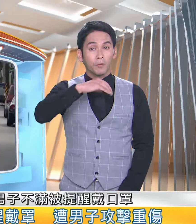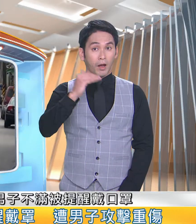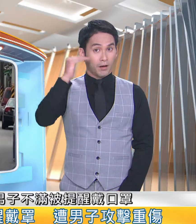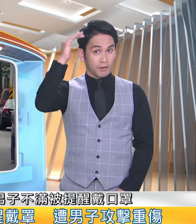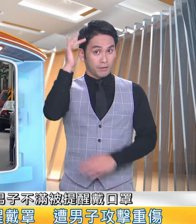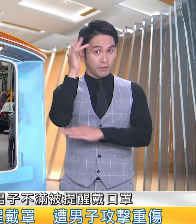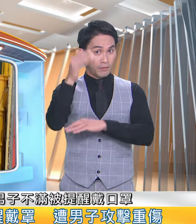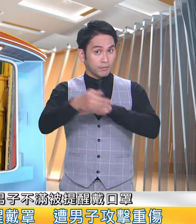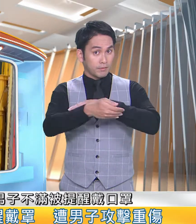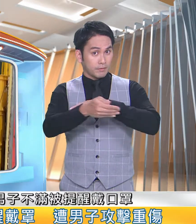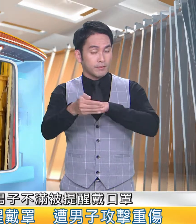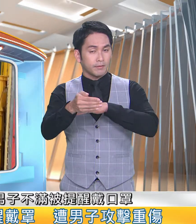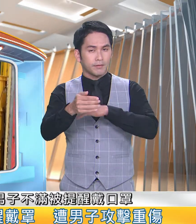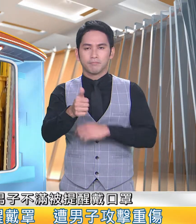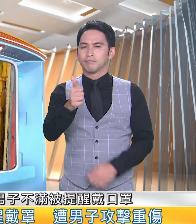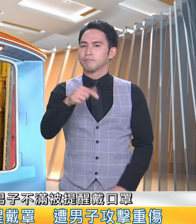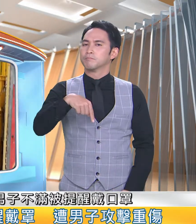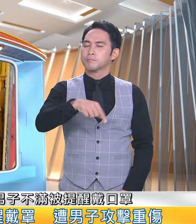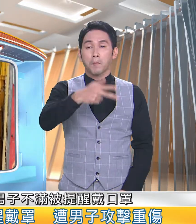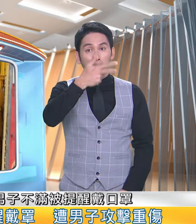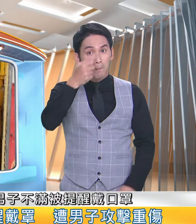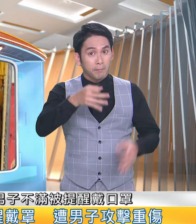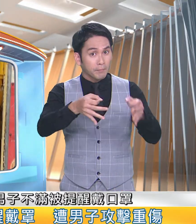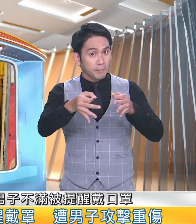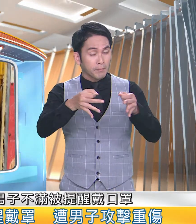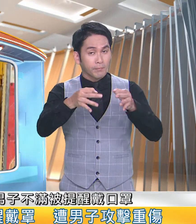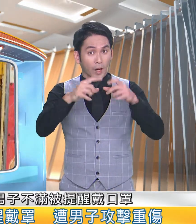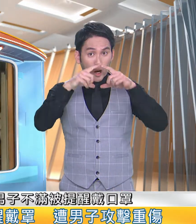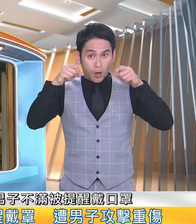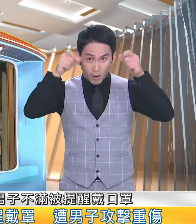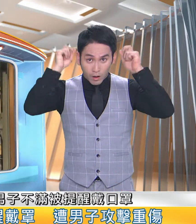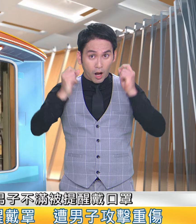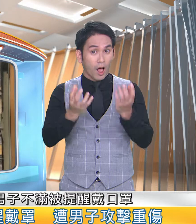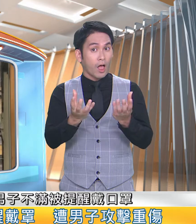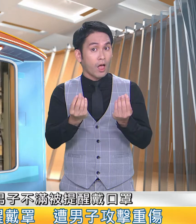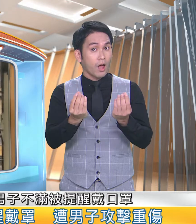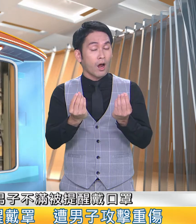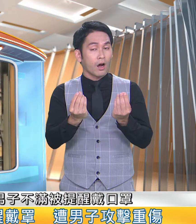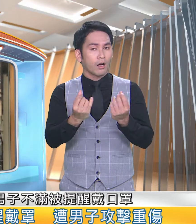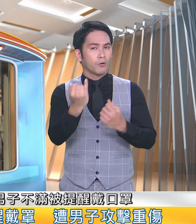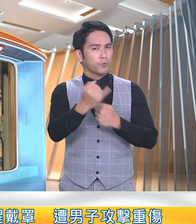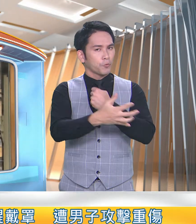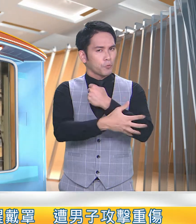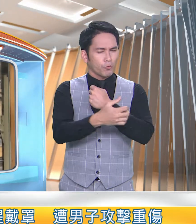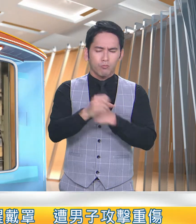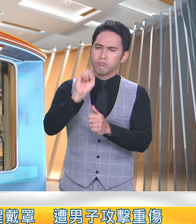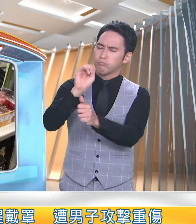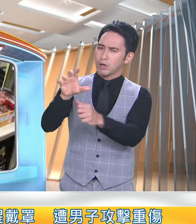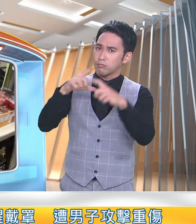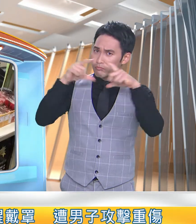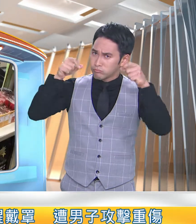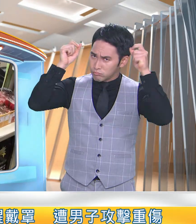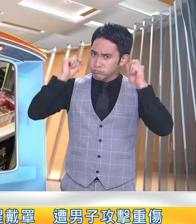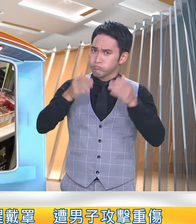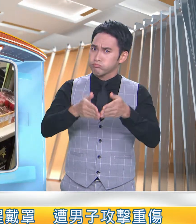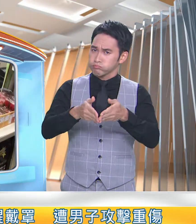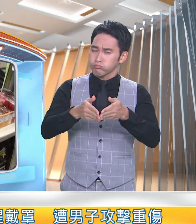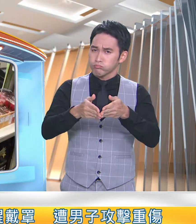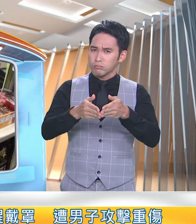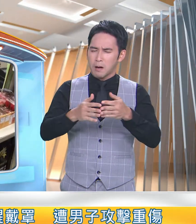屏东高树乡，一名男子不满被提醒要戴上口罩，竟然攻击女店员，导致